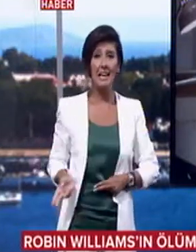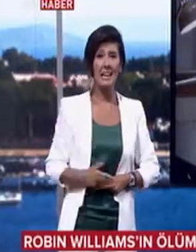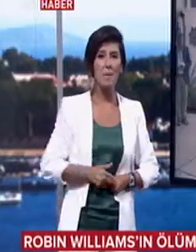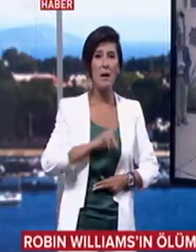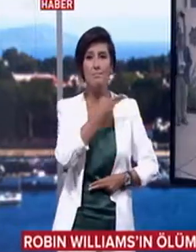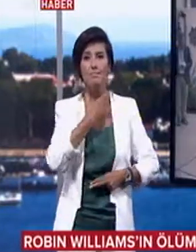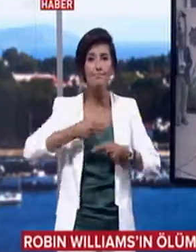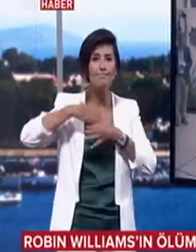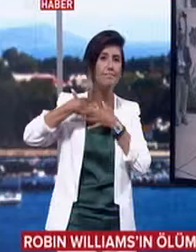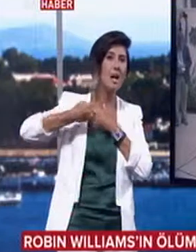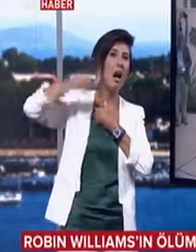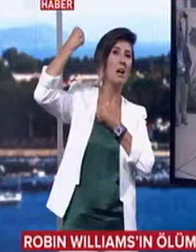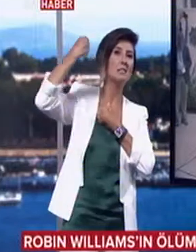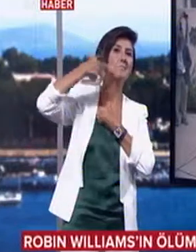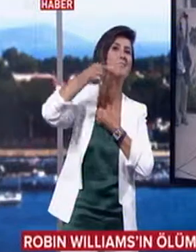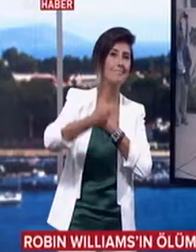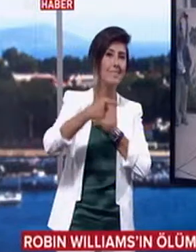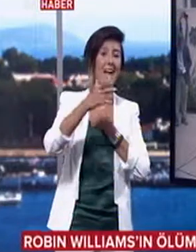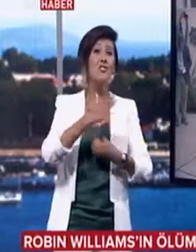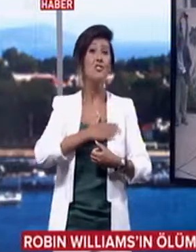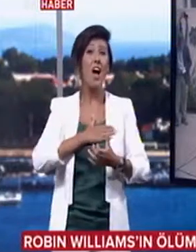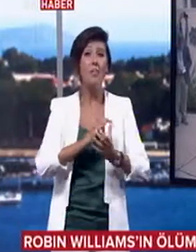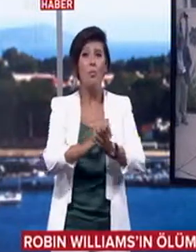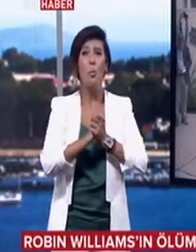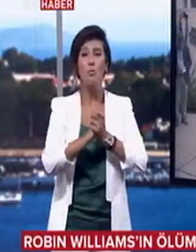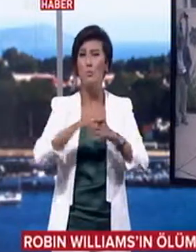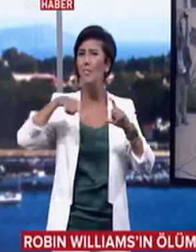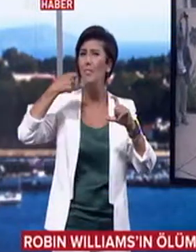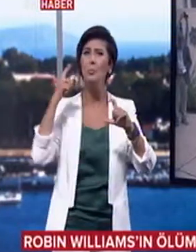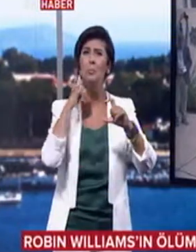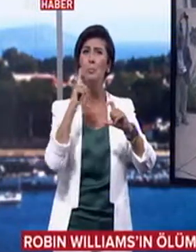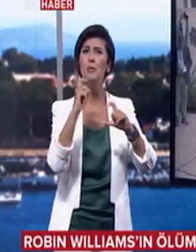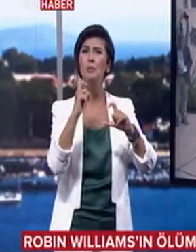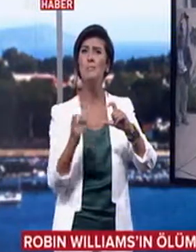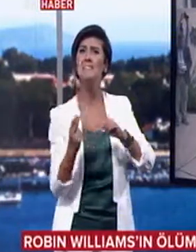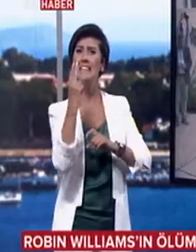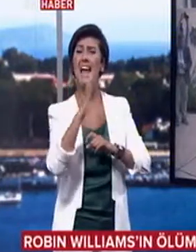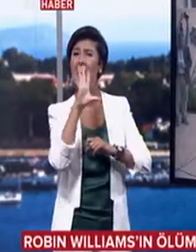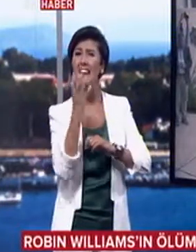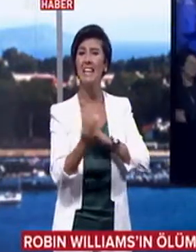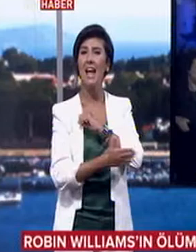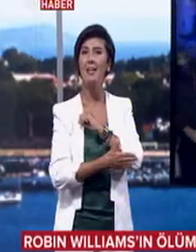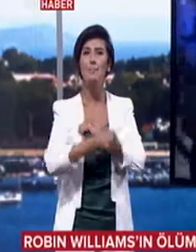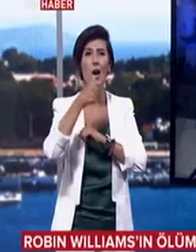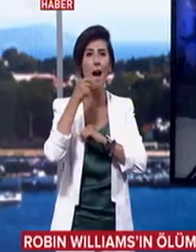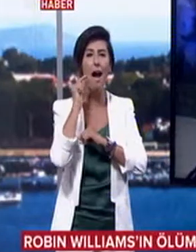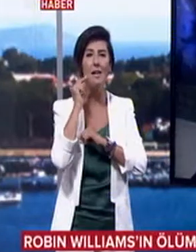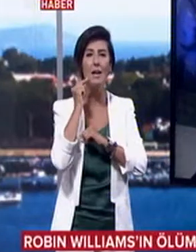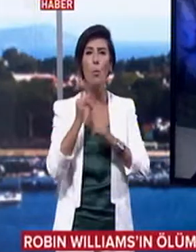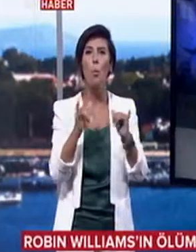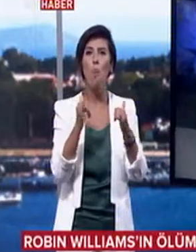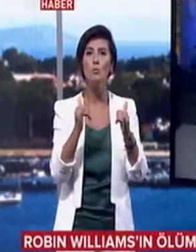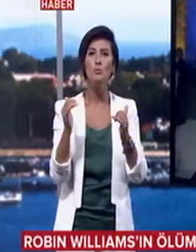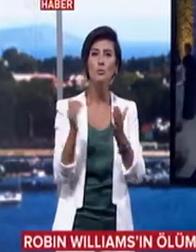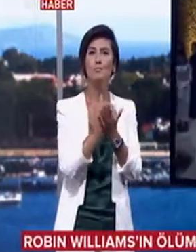astığını açıkladı. Can Dost'un filmiyle 1997'de en iyi yardımcı erkek oyuncu dalında